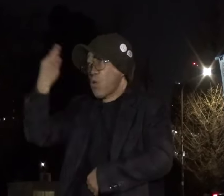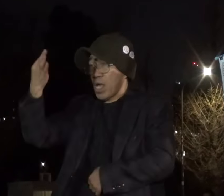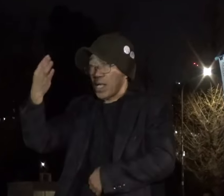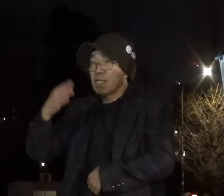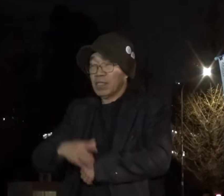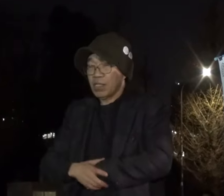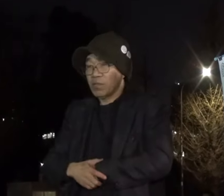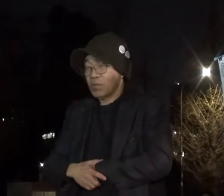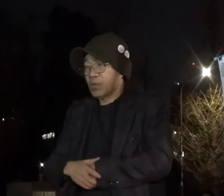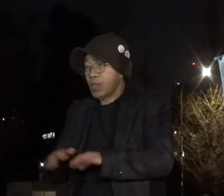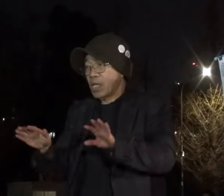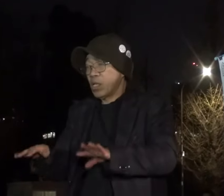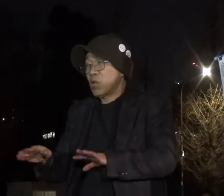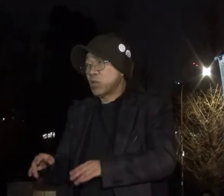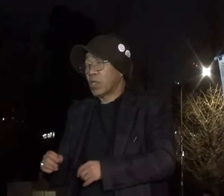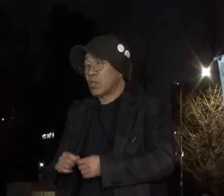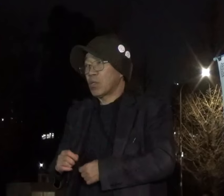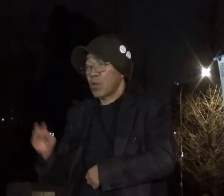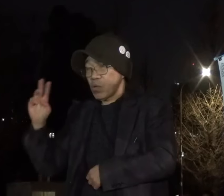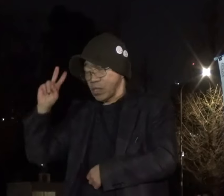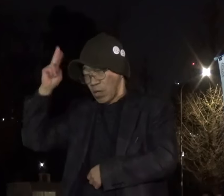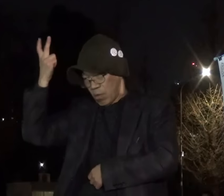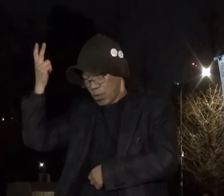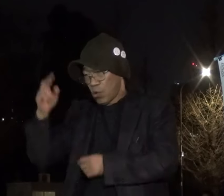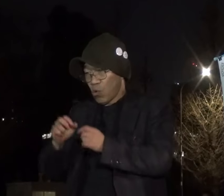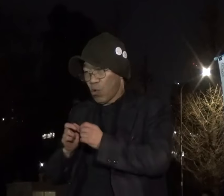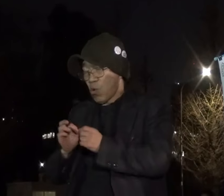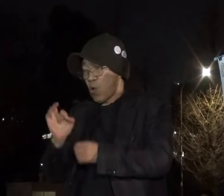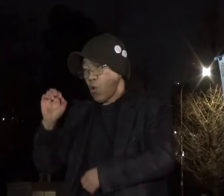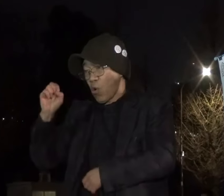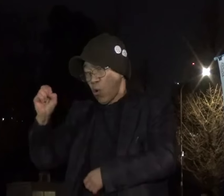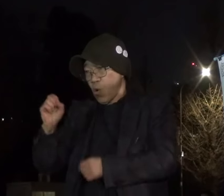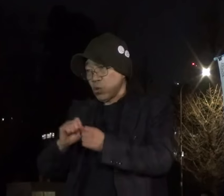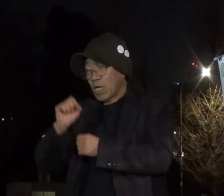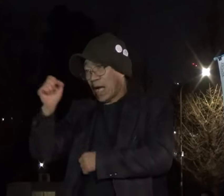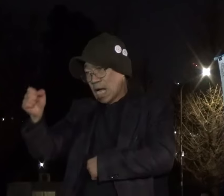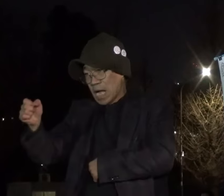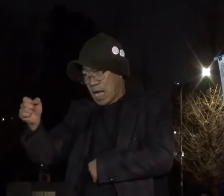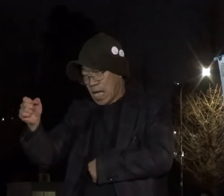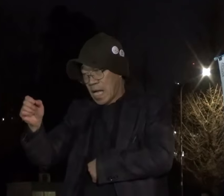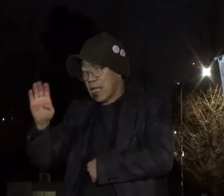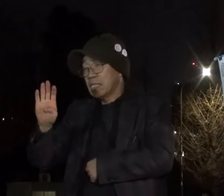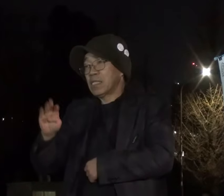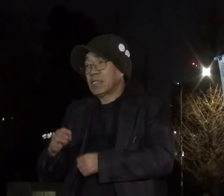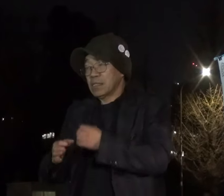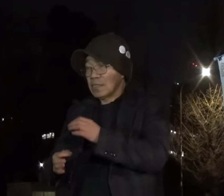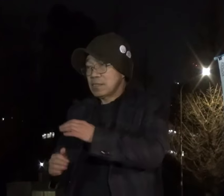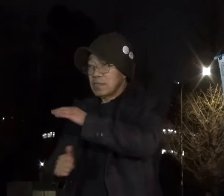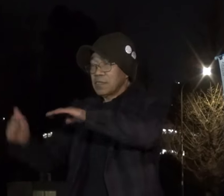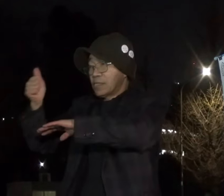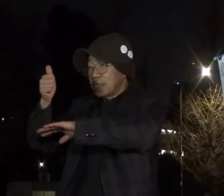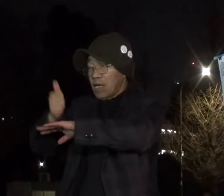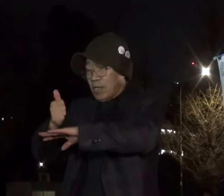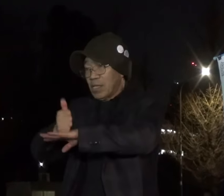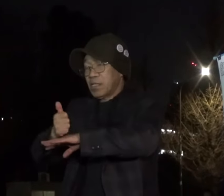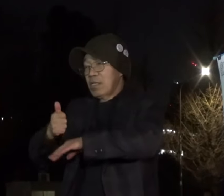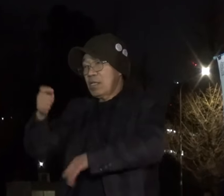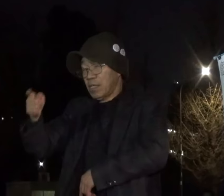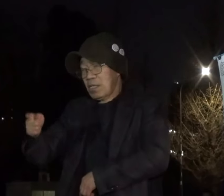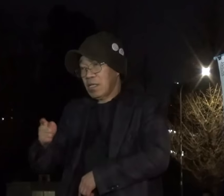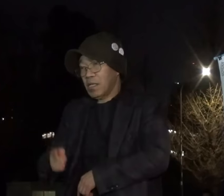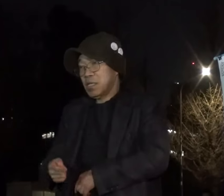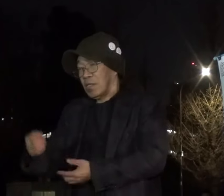沖縄の尾長さんがですね、尾長知事が、年頭の書簡の中でこんなことをね、やっぱり戦う人はです